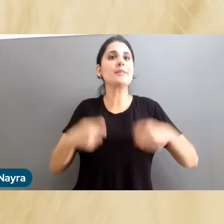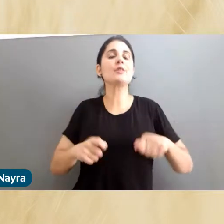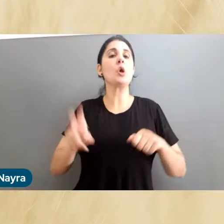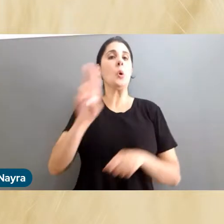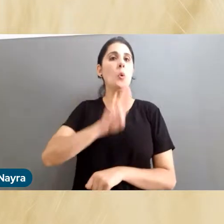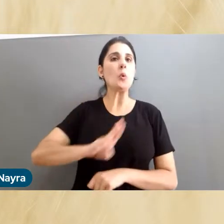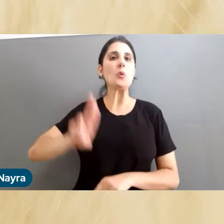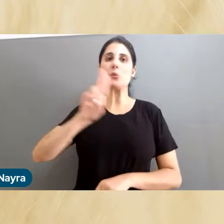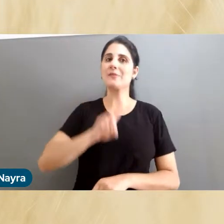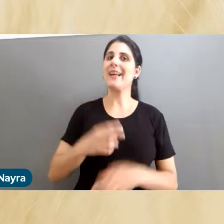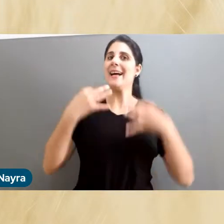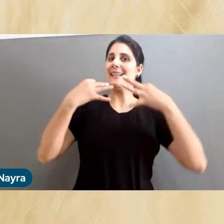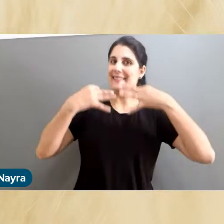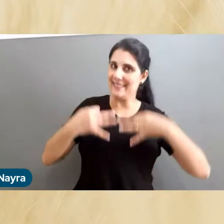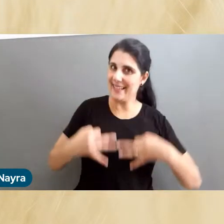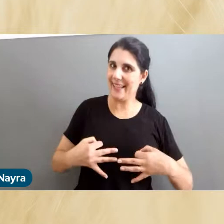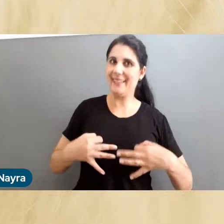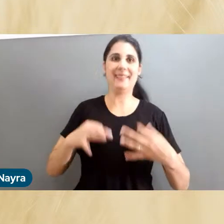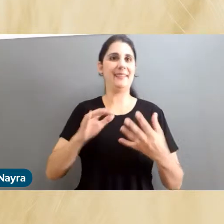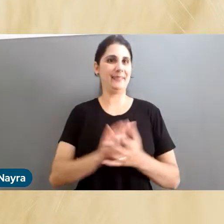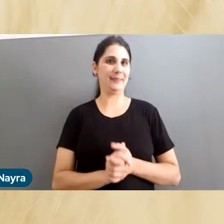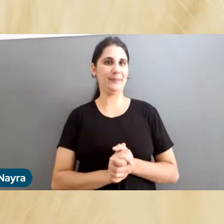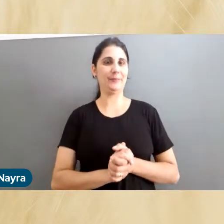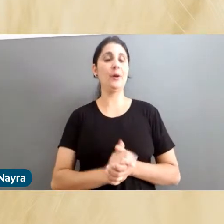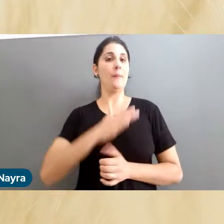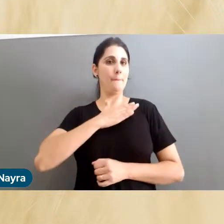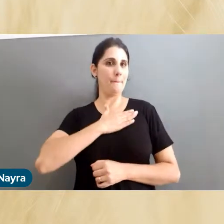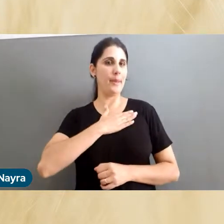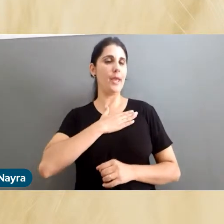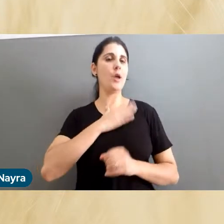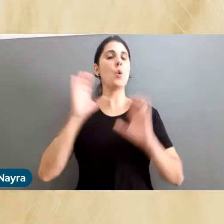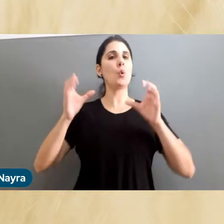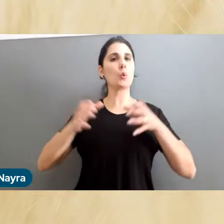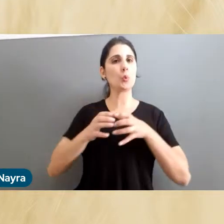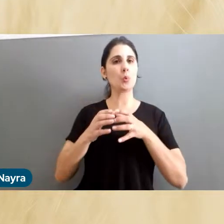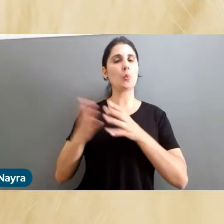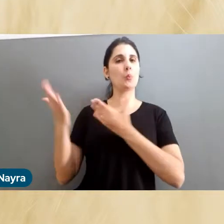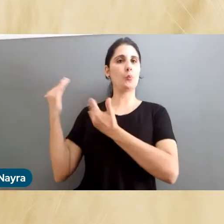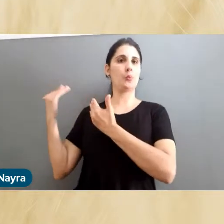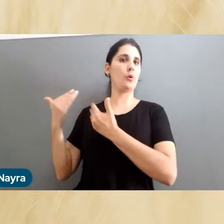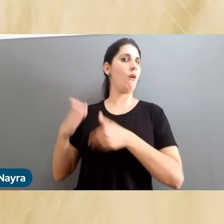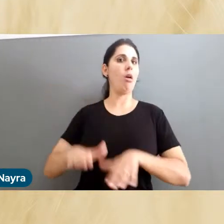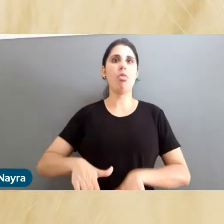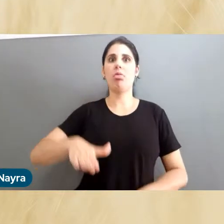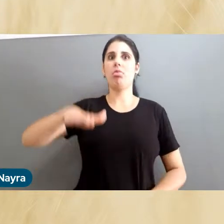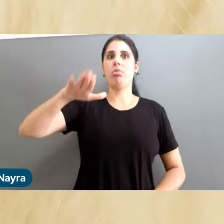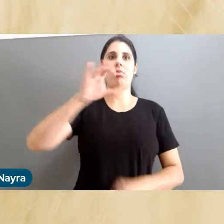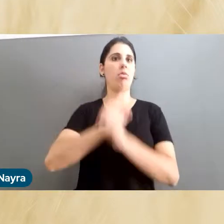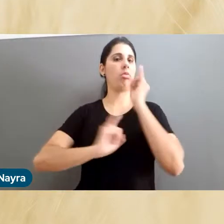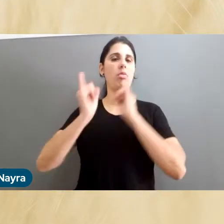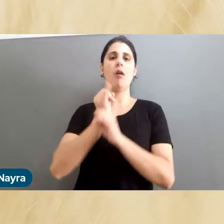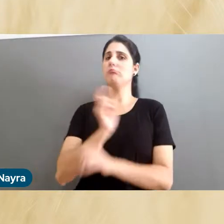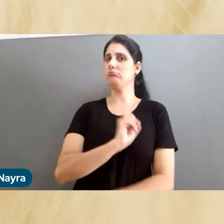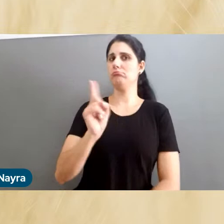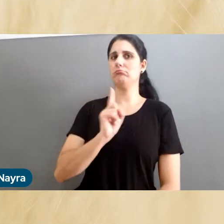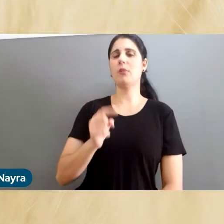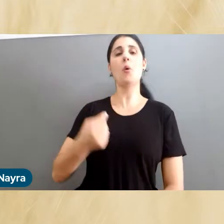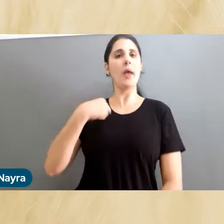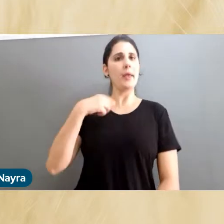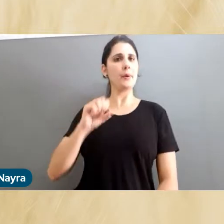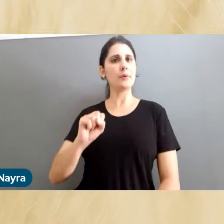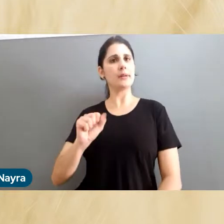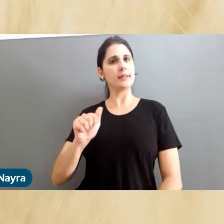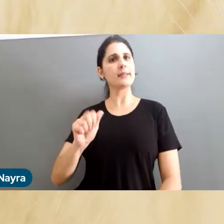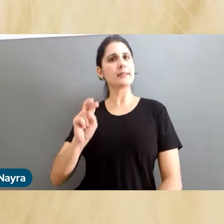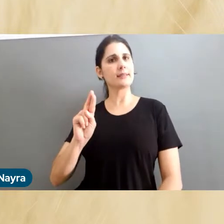utilizar essa ferramenta. A minha geração é uma geração que não cresceu com internet. Quando eu era pequeno, a gente